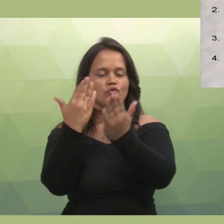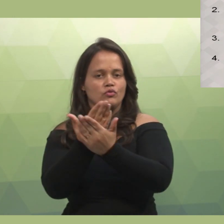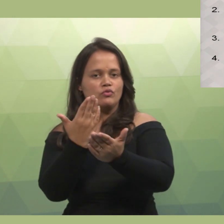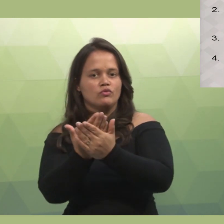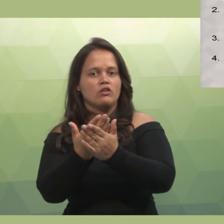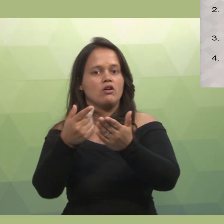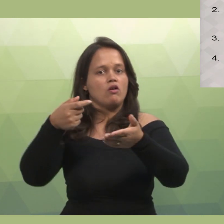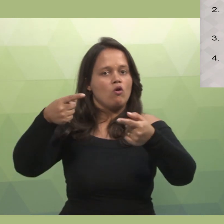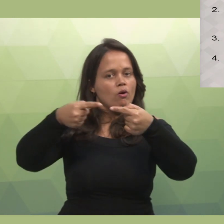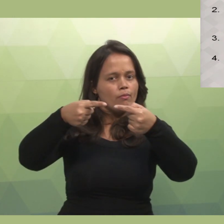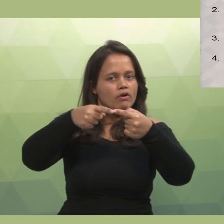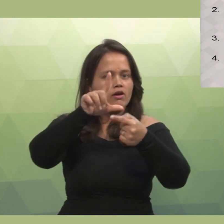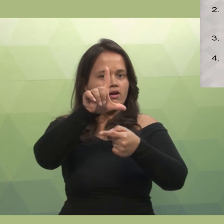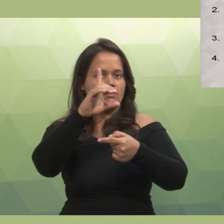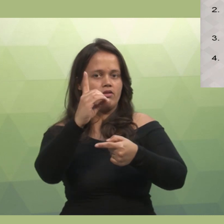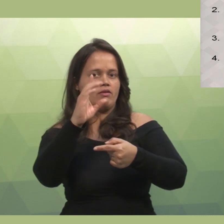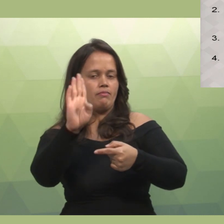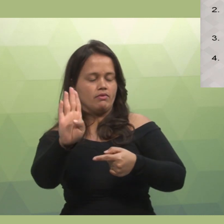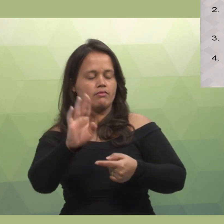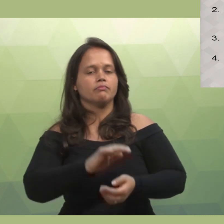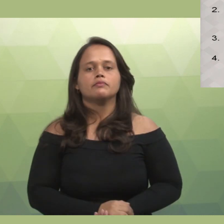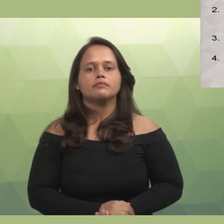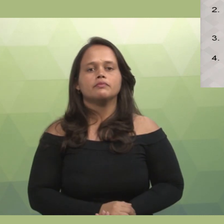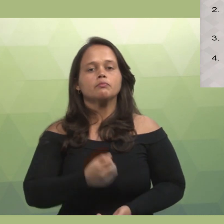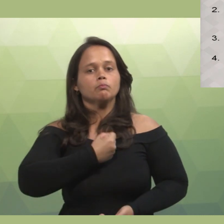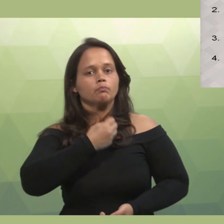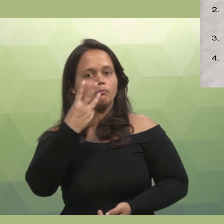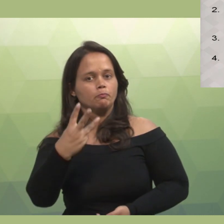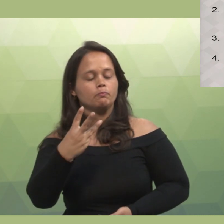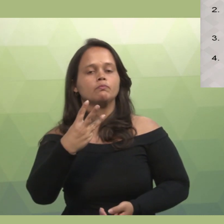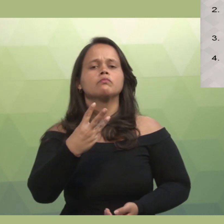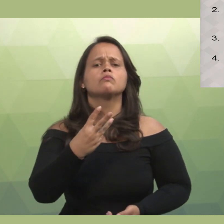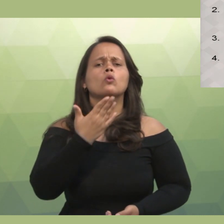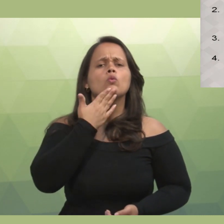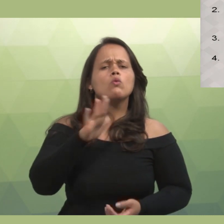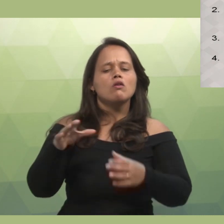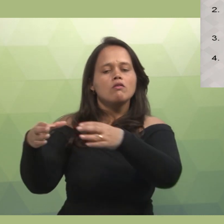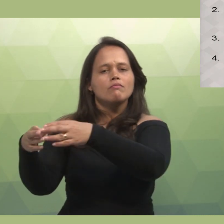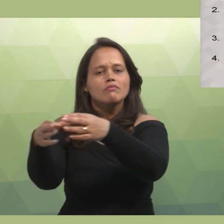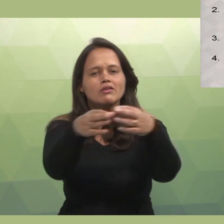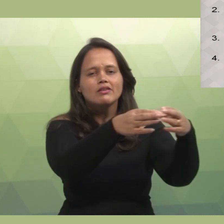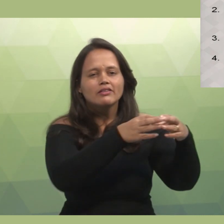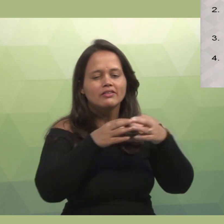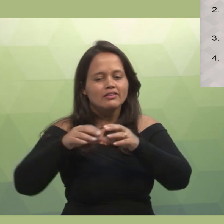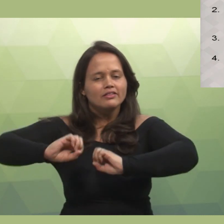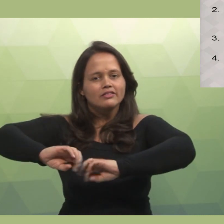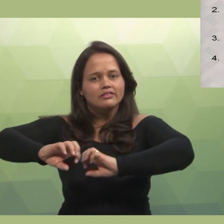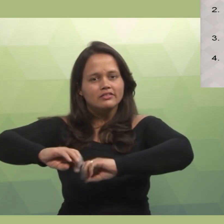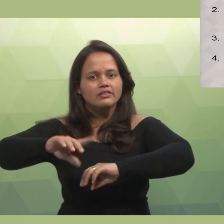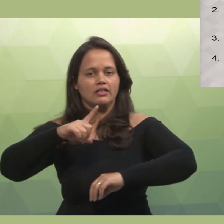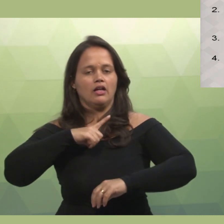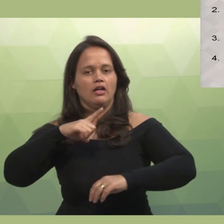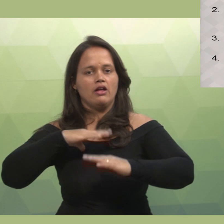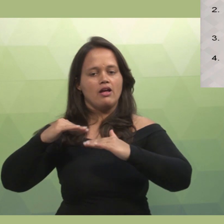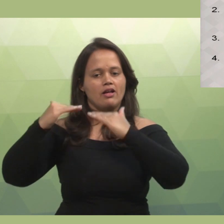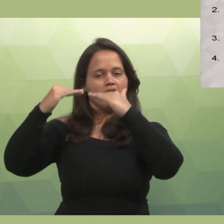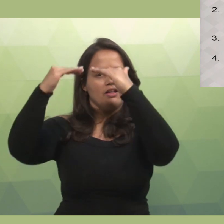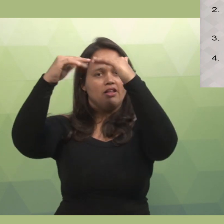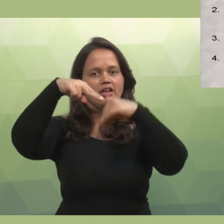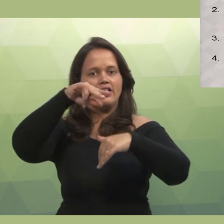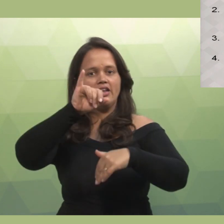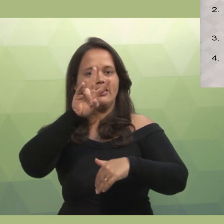LDB. 3. Quais as modalidades de ensino que permeiam os níveis da educação escolar?